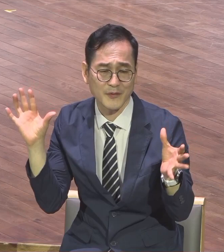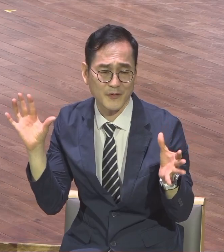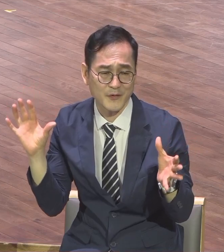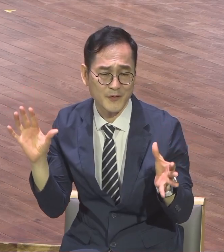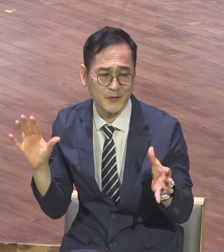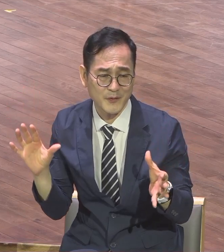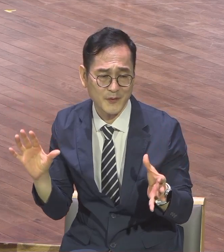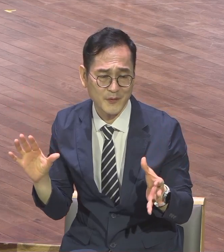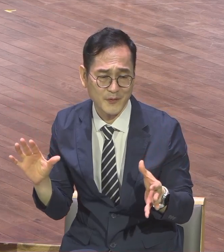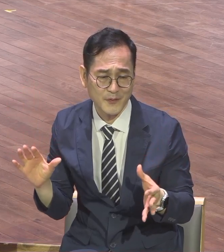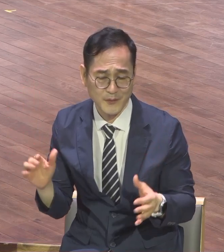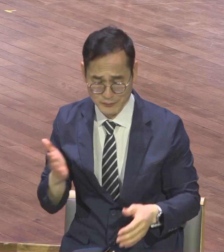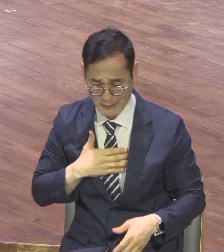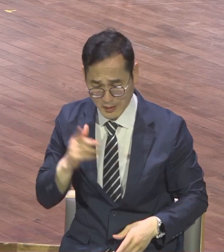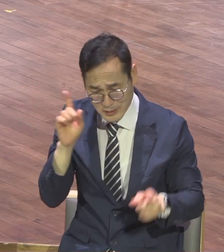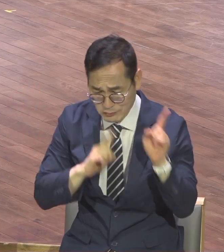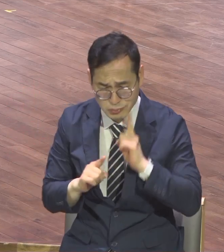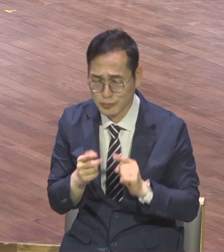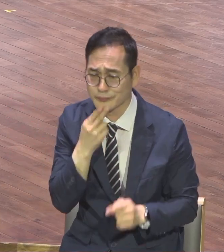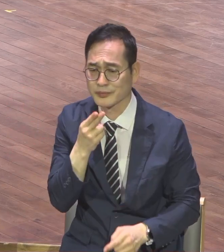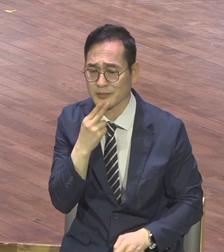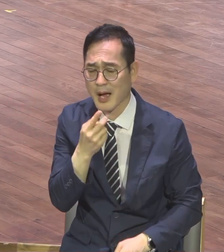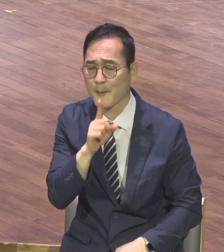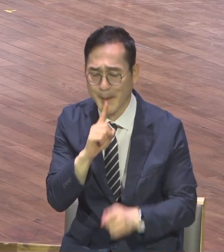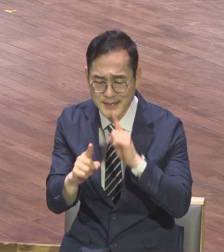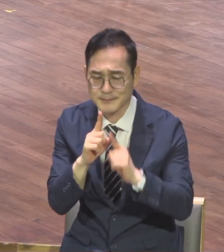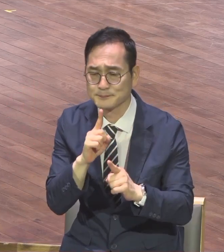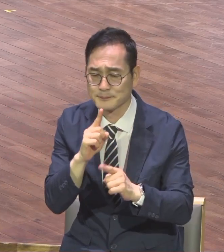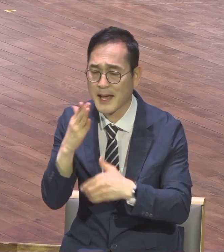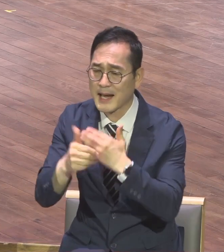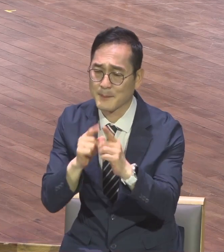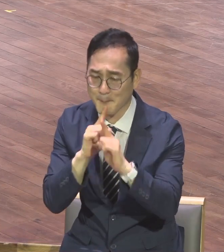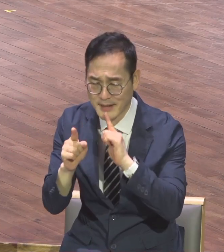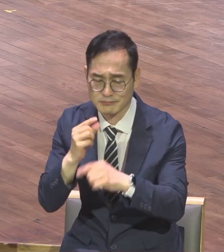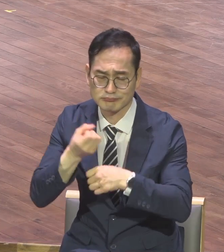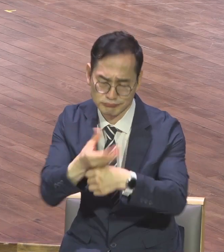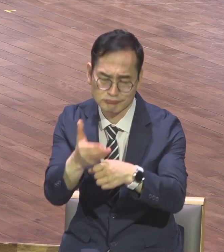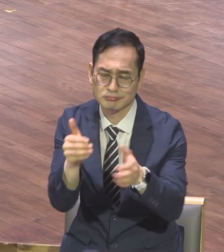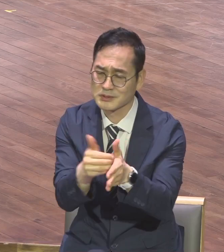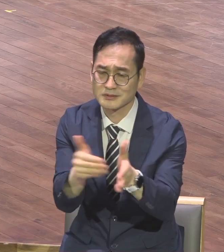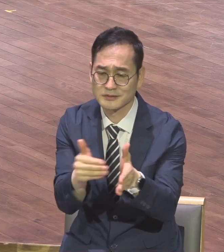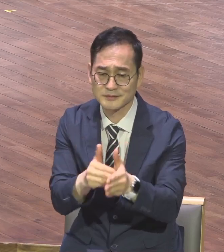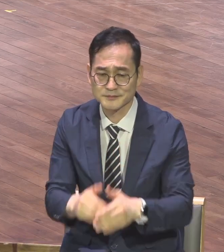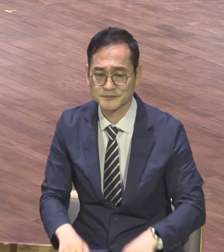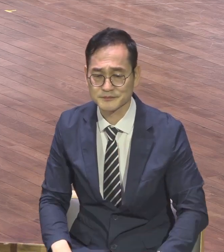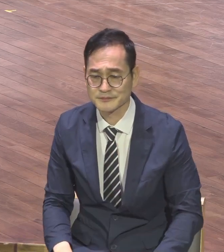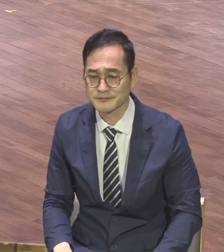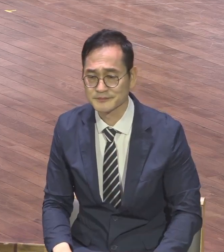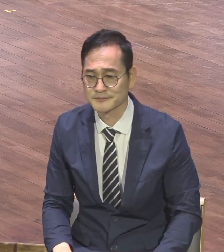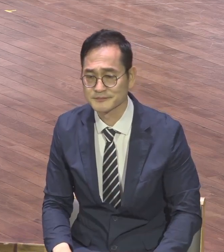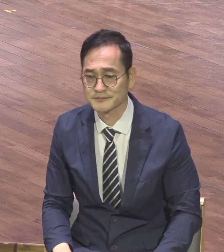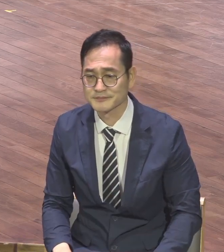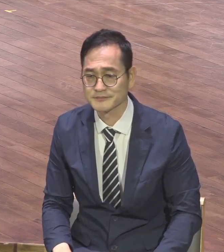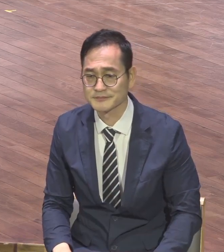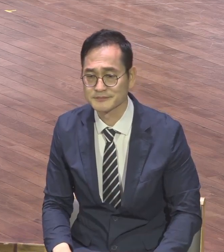시험 들든지 말든지 나 상관없어. 난 말씀만 선포했어. 그래서 살아남은 사람 여러분들이요.